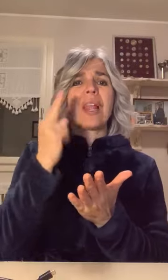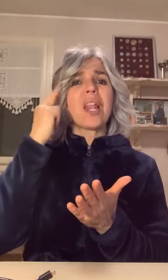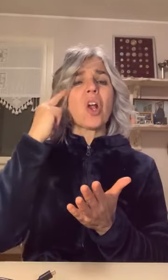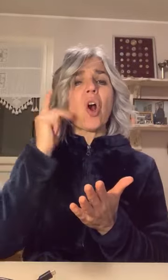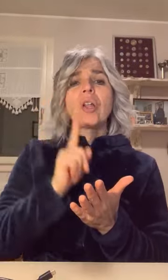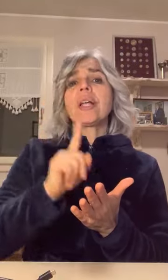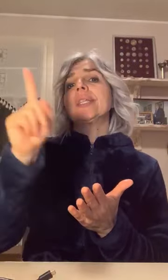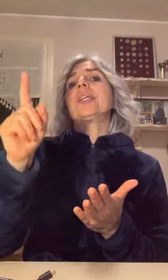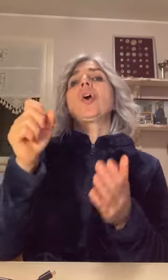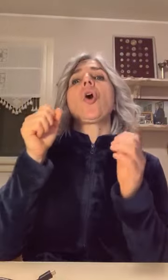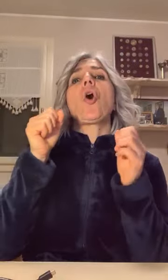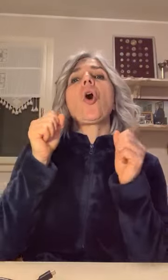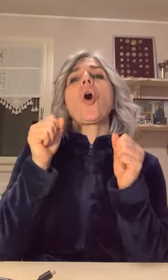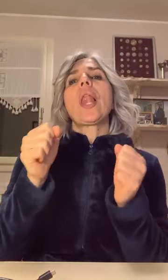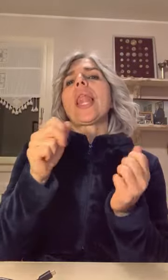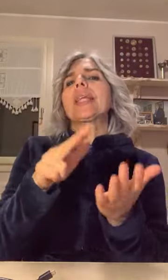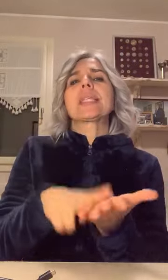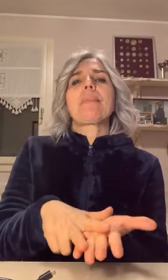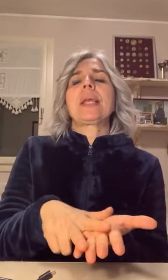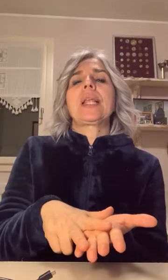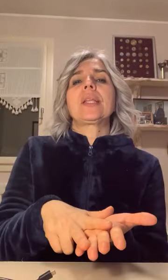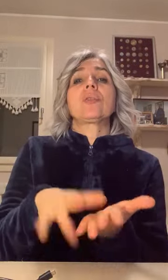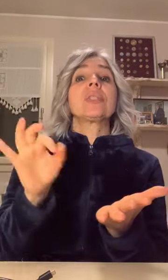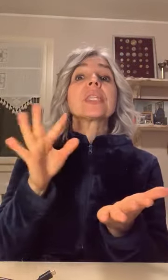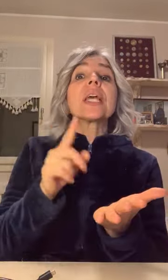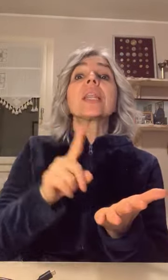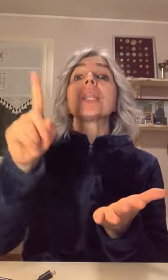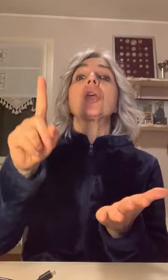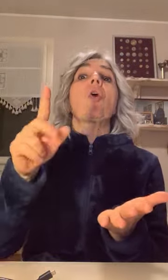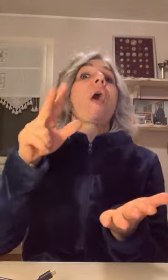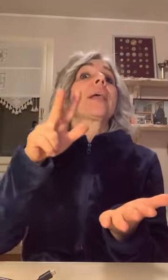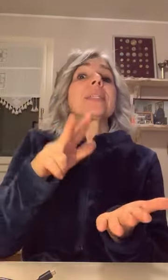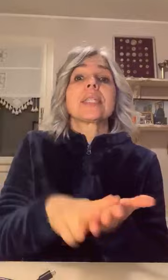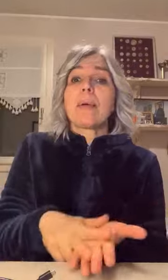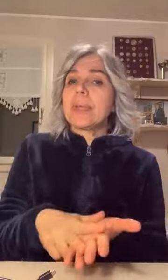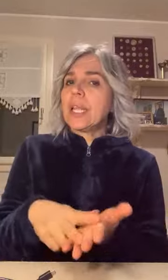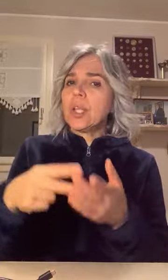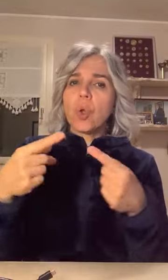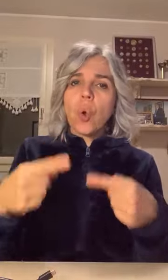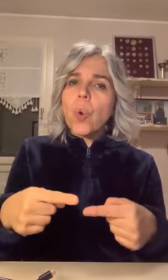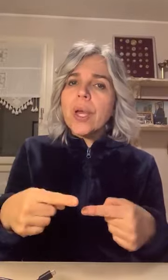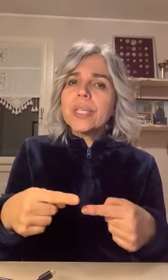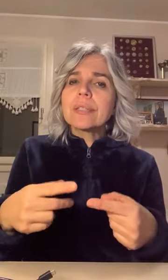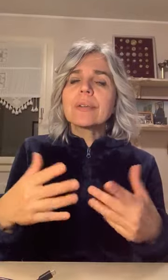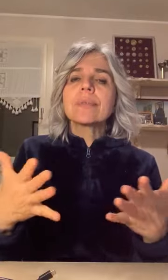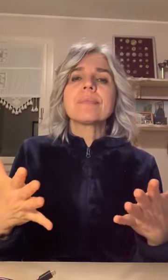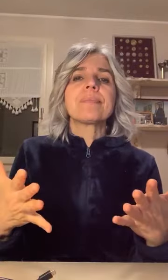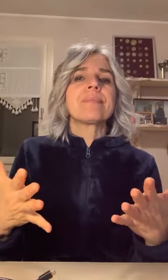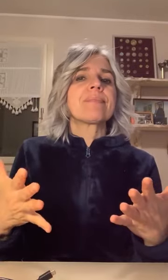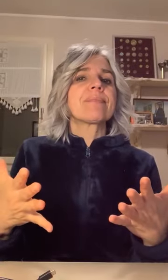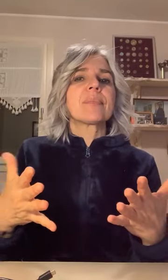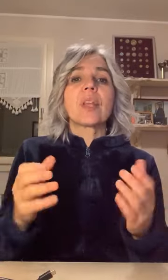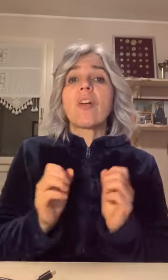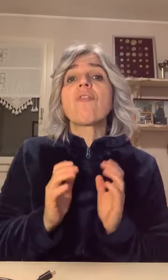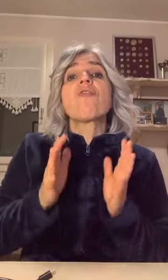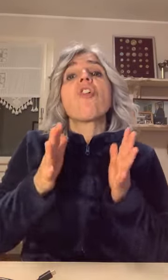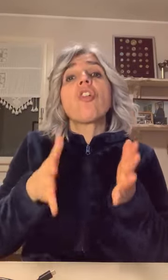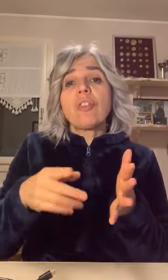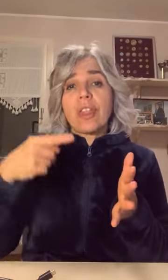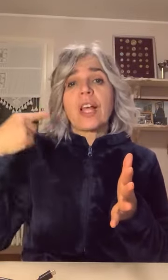stabilito, sia fatta la sua volontà nella nostra vita. Gesù stesso ci ha insegnato, vedete, la scrittura ci dice che